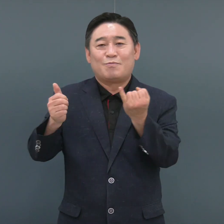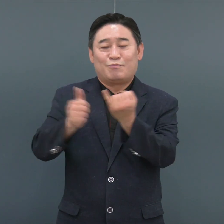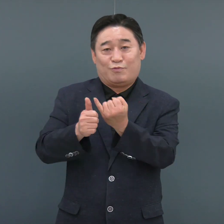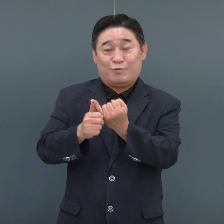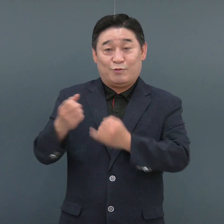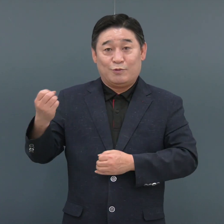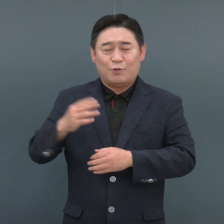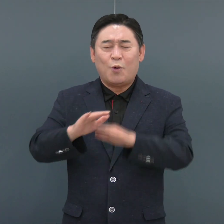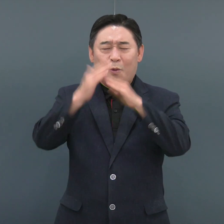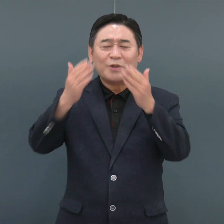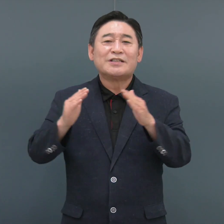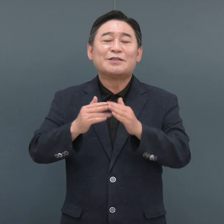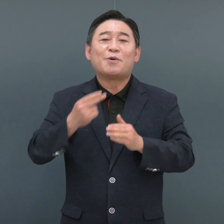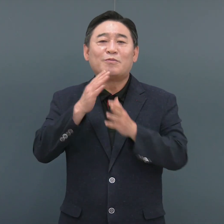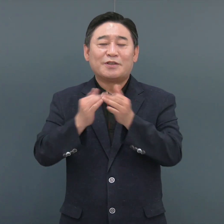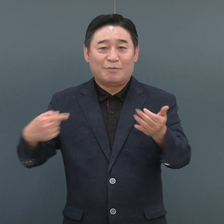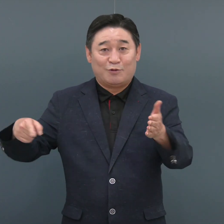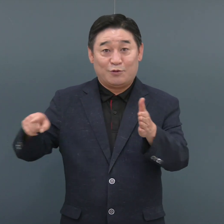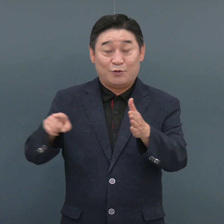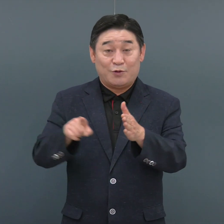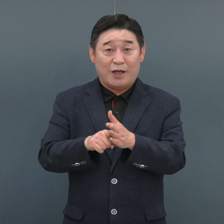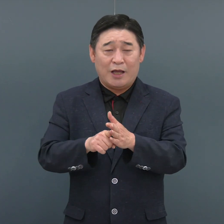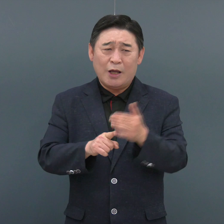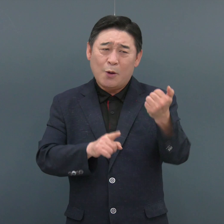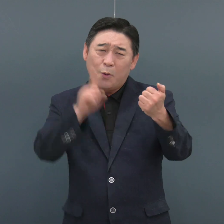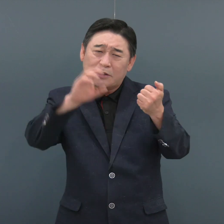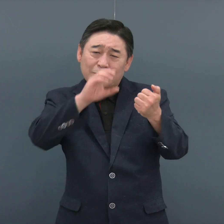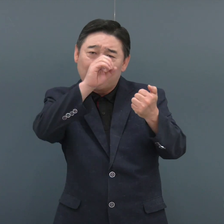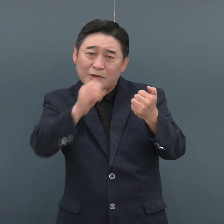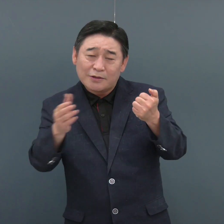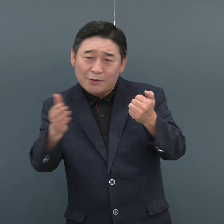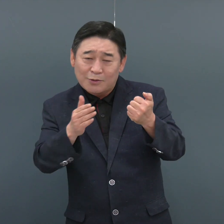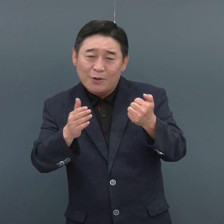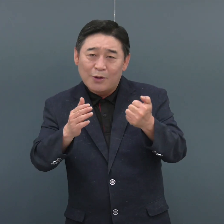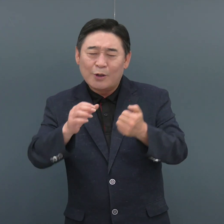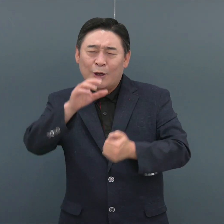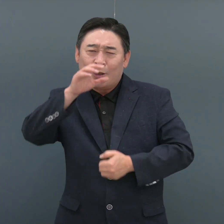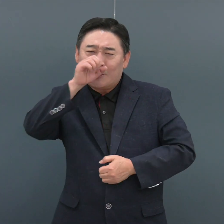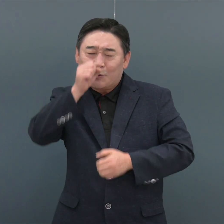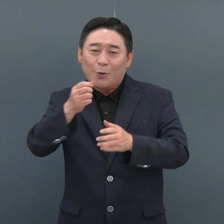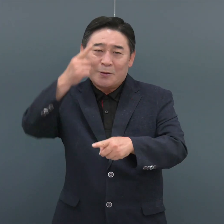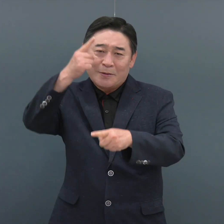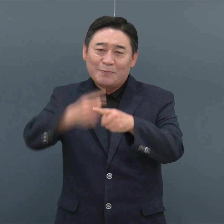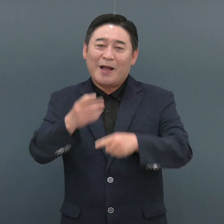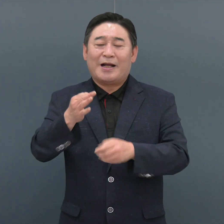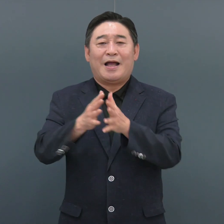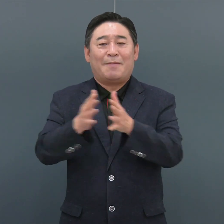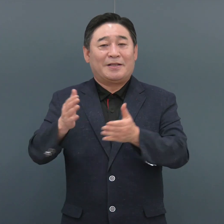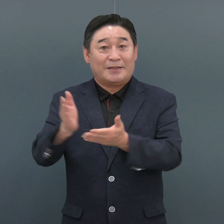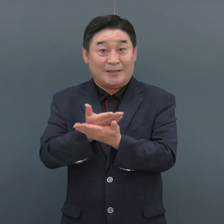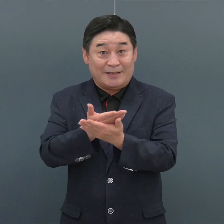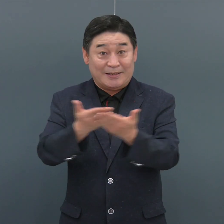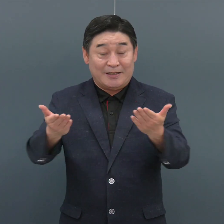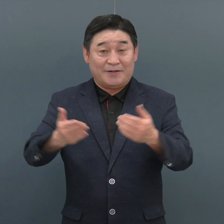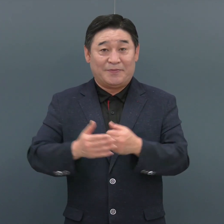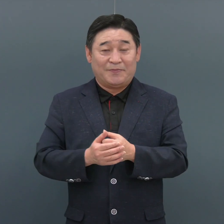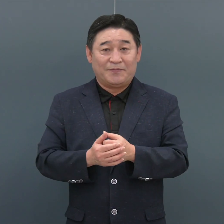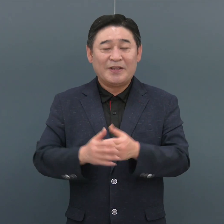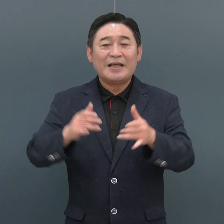청년과 신혼부부, 나아가 모든 무주택자를 위해 시세의 50% 수준으로 질 좋은 반값 아파트를 공급하겠습니다.